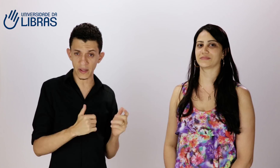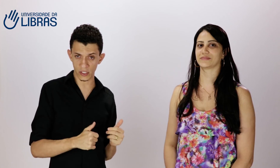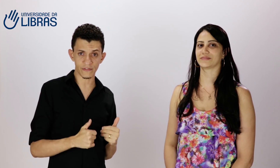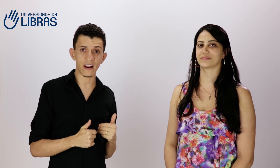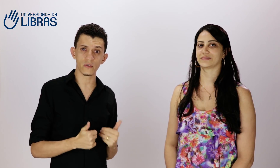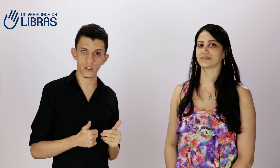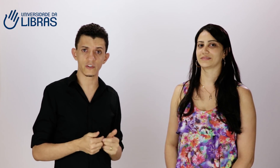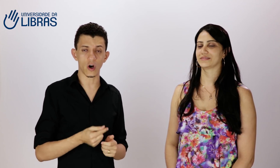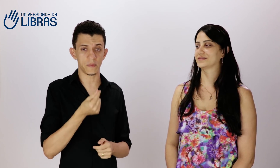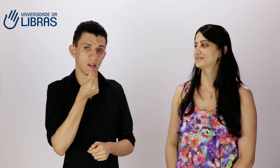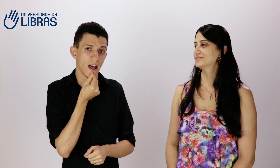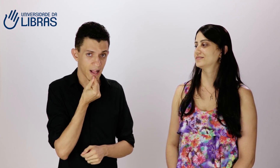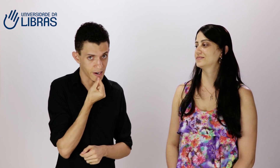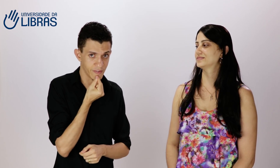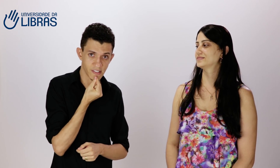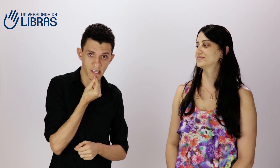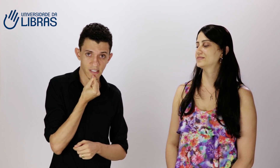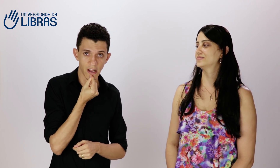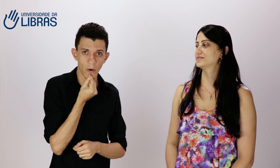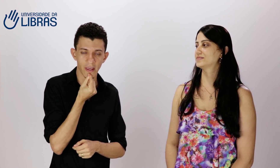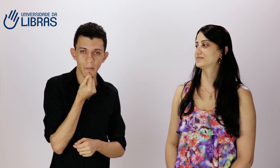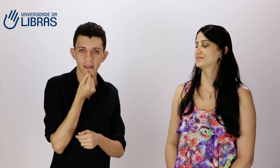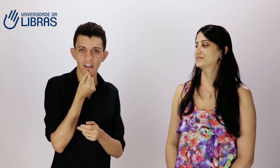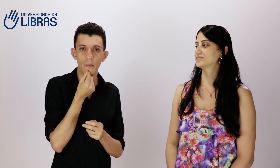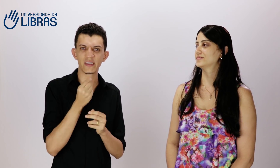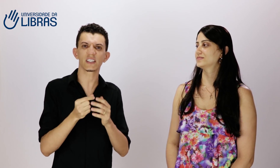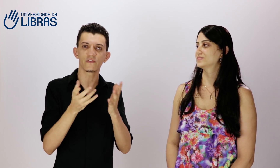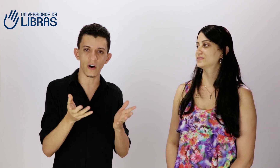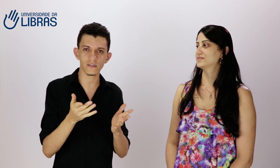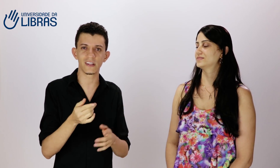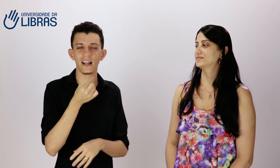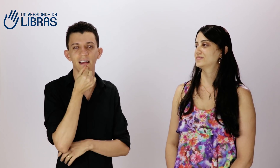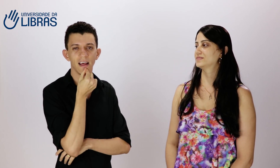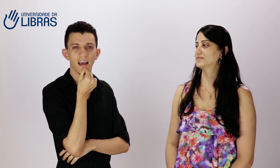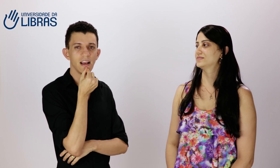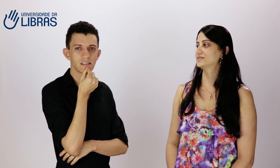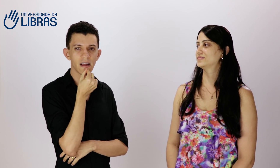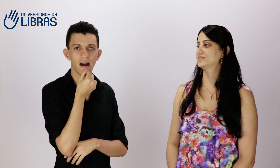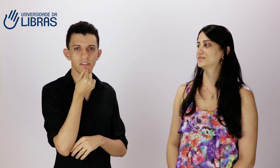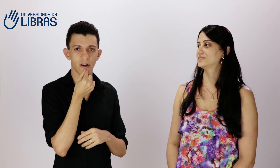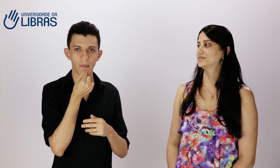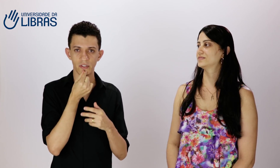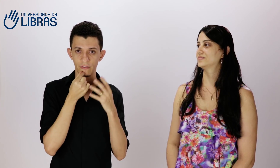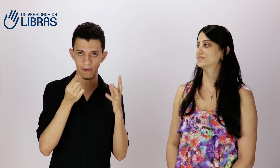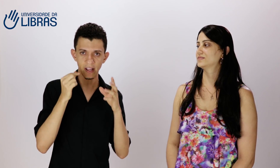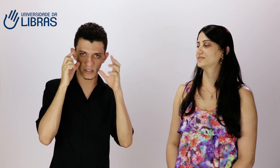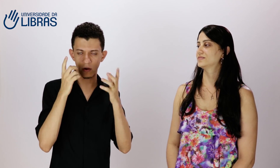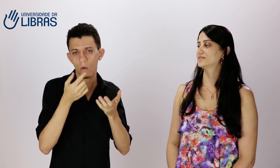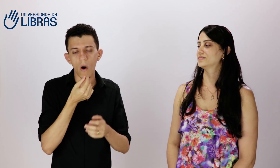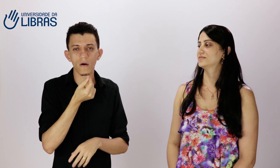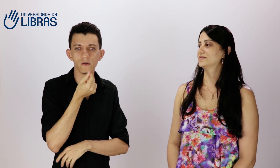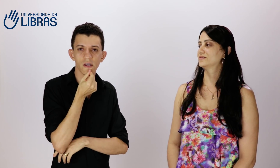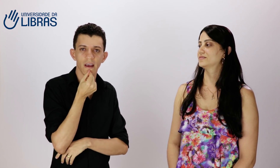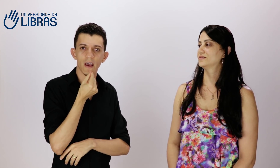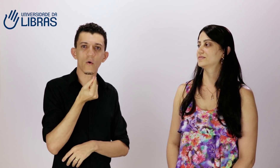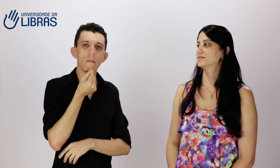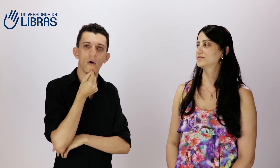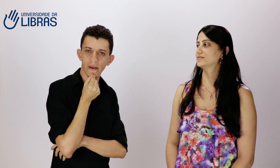a gente fala do Steve Jobs através desse sinal aqui, porque geralmente as fotos dele, ele está geralmente de frente, né, com óculos e com a mão aqui